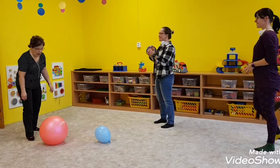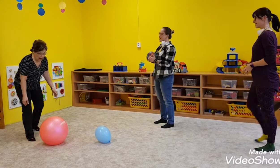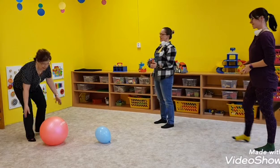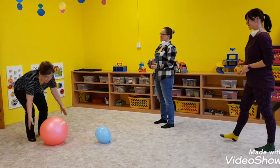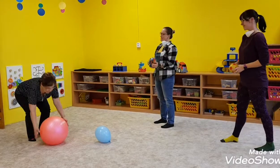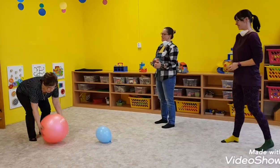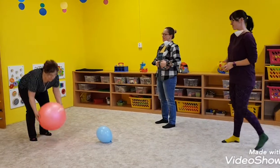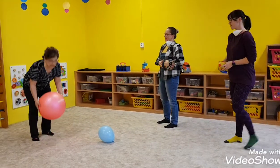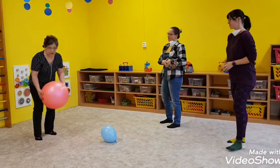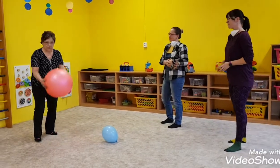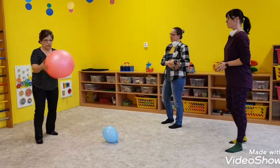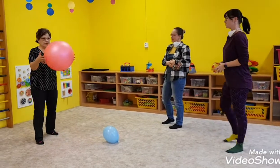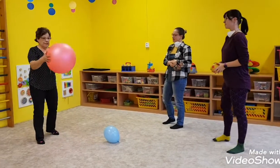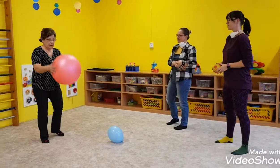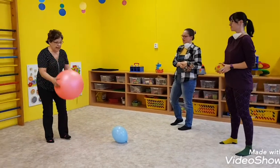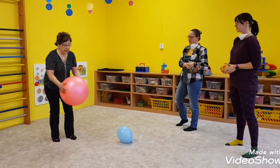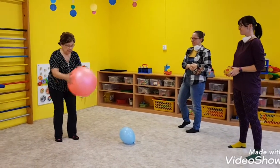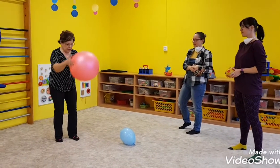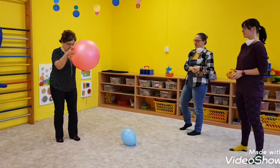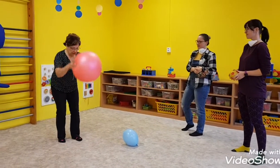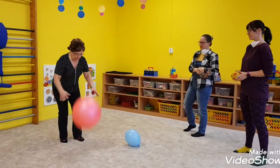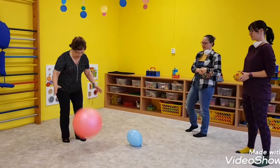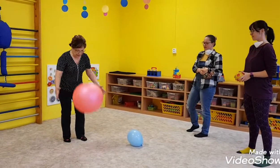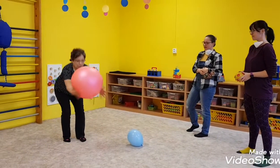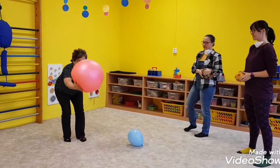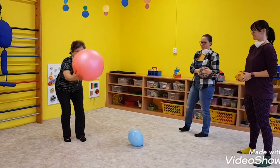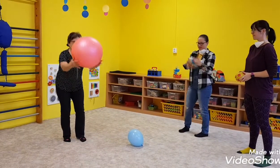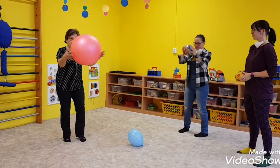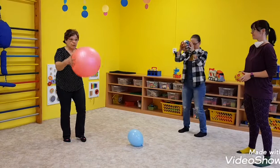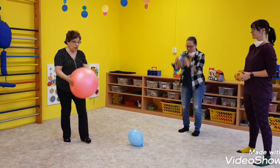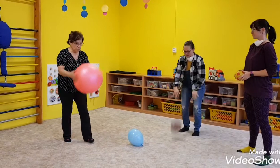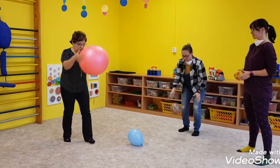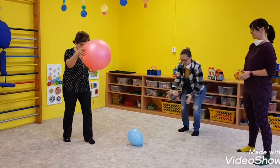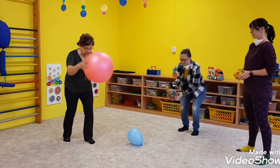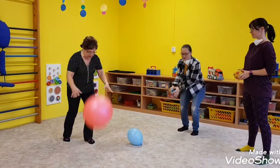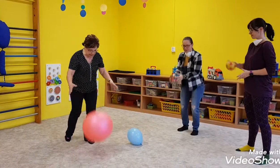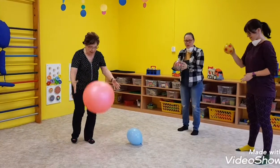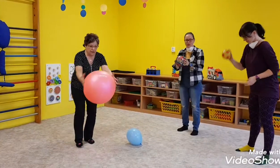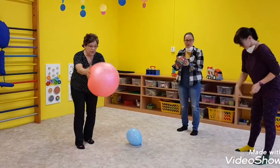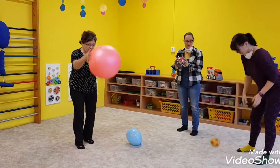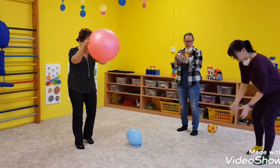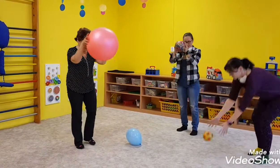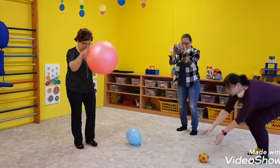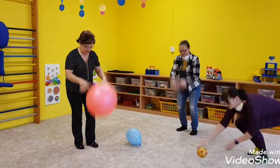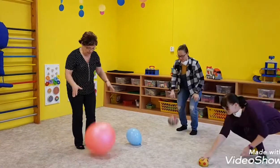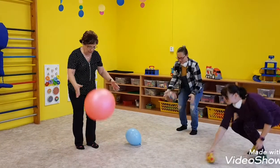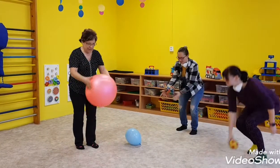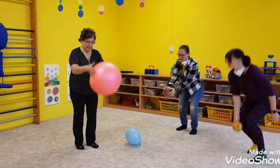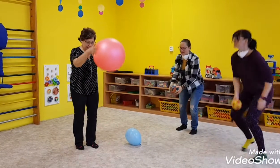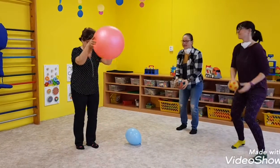a nebo ještě zkusíme, že by nám se odrážel balonek, odráží se balonek. Každý